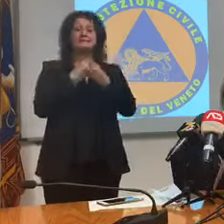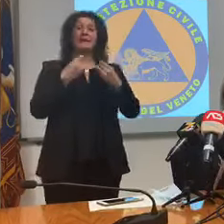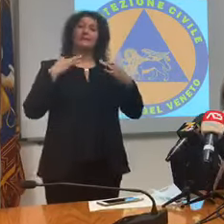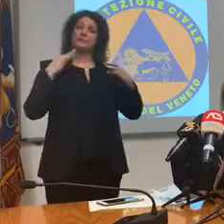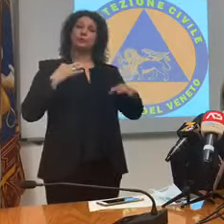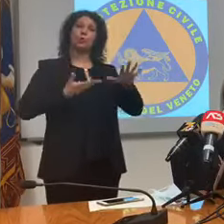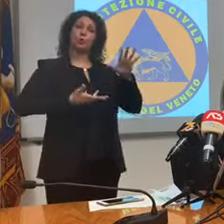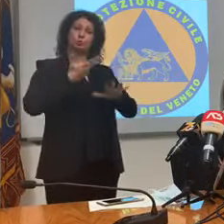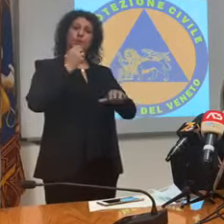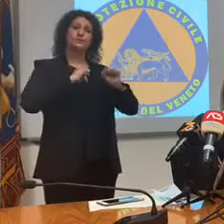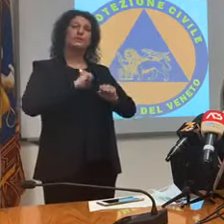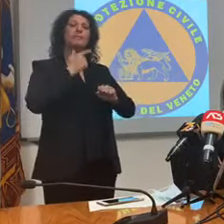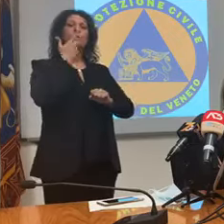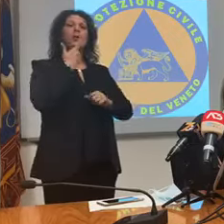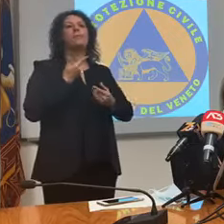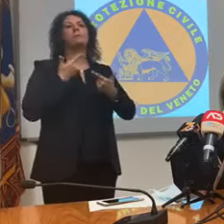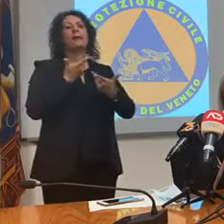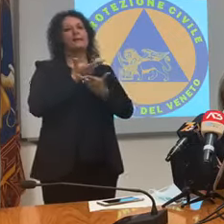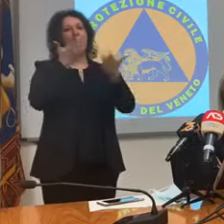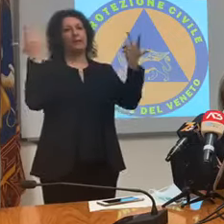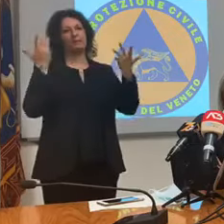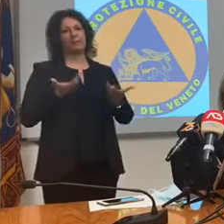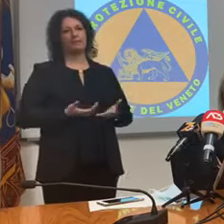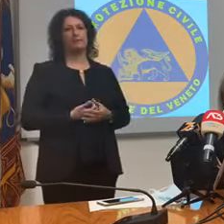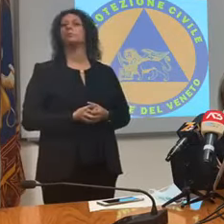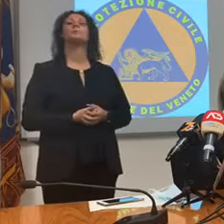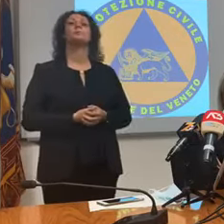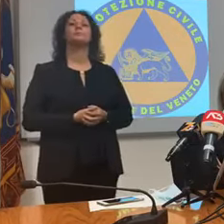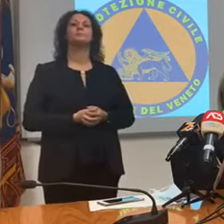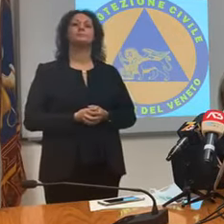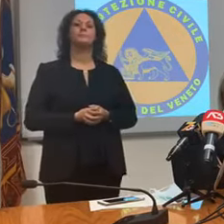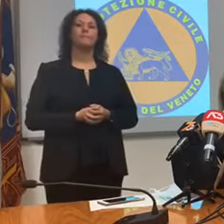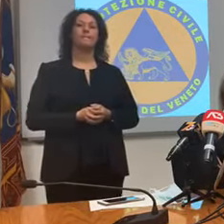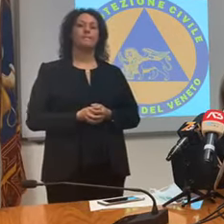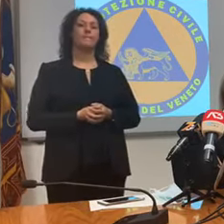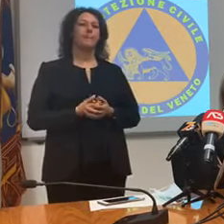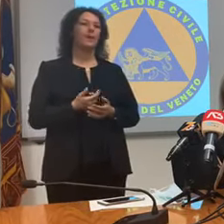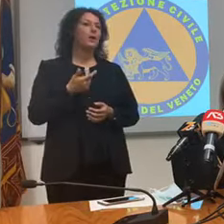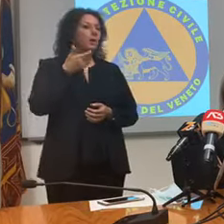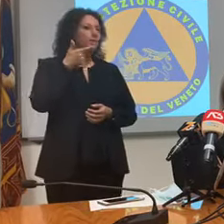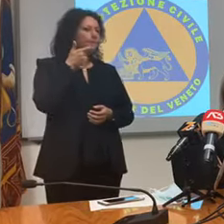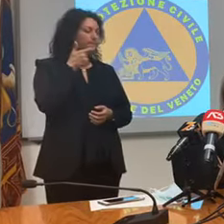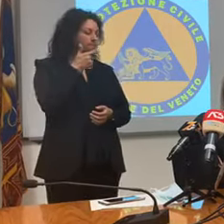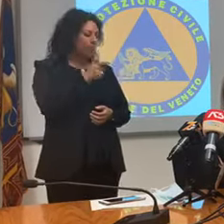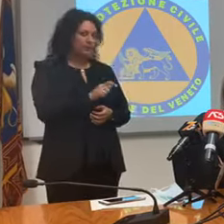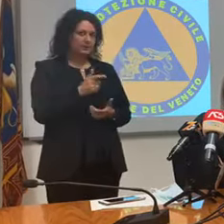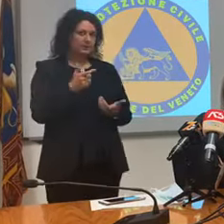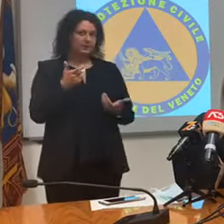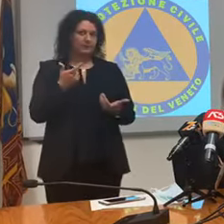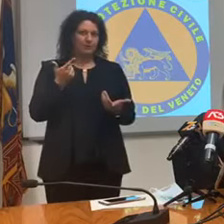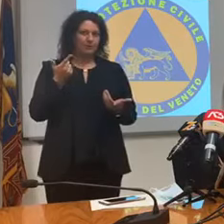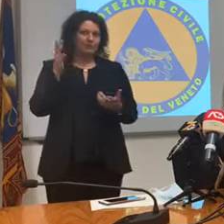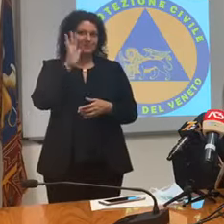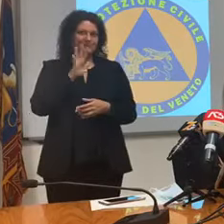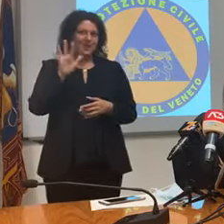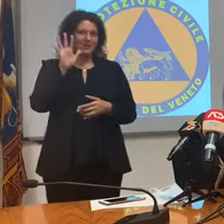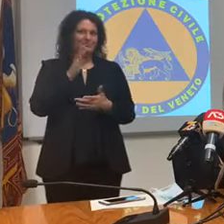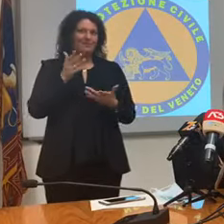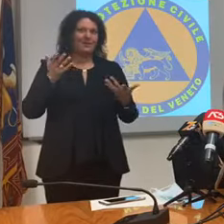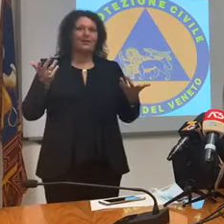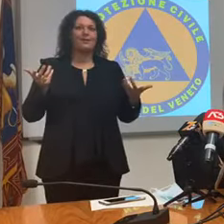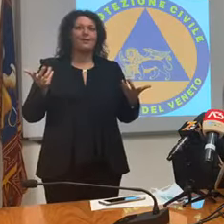Sanità per chiarire questa partita. Perché l'esempio proprio a questo punto che si può definire assurdo dell'incidente,